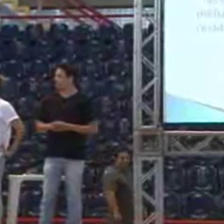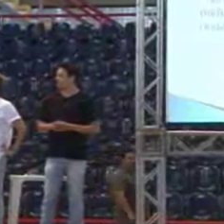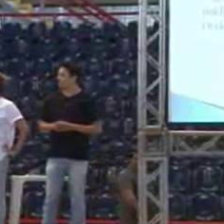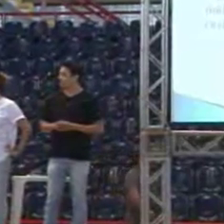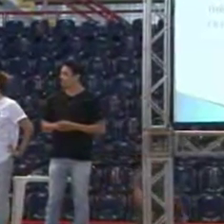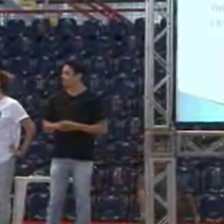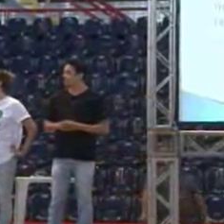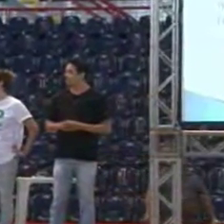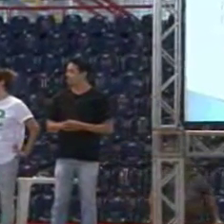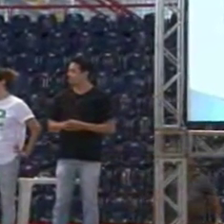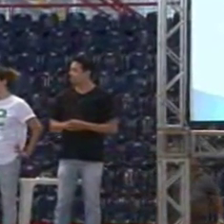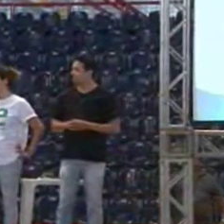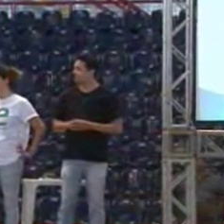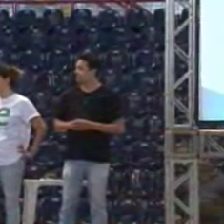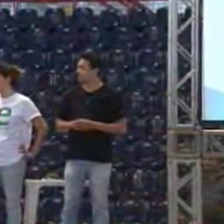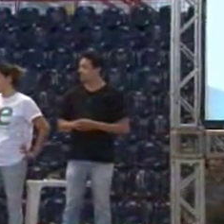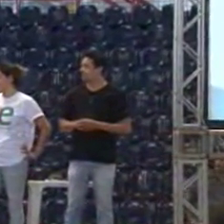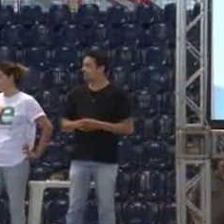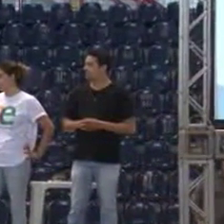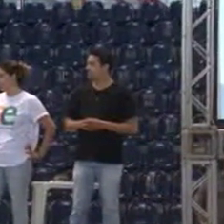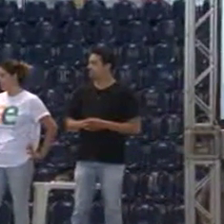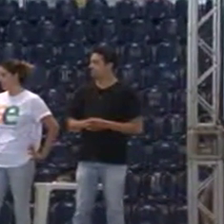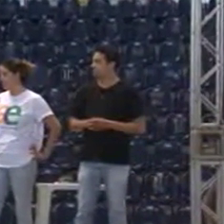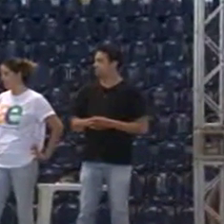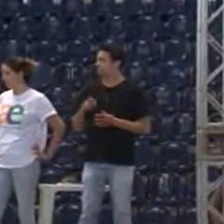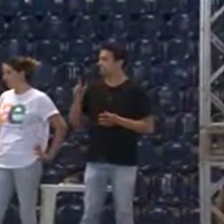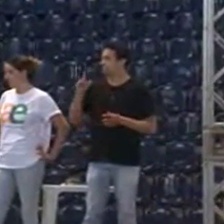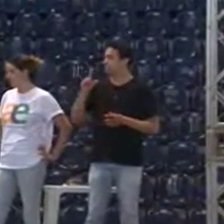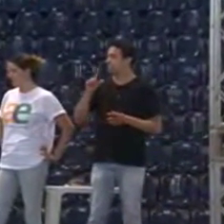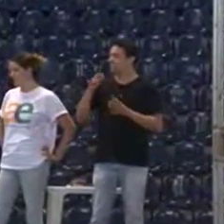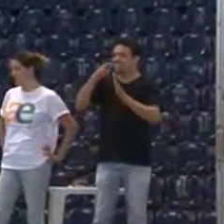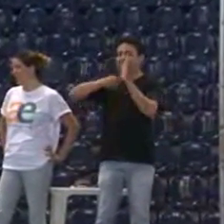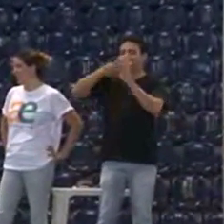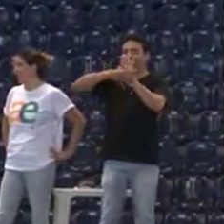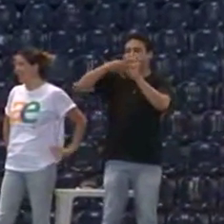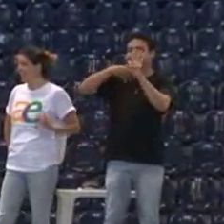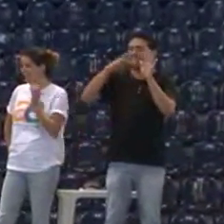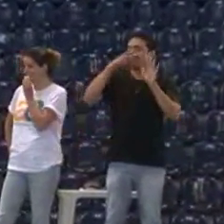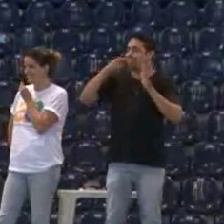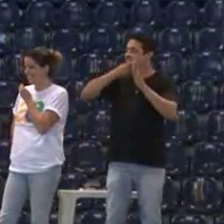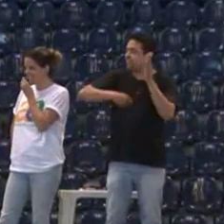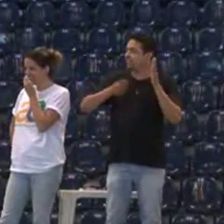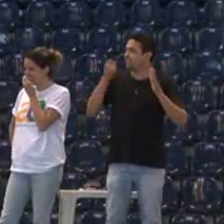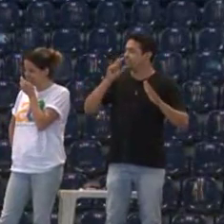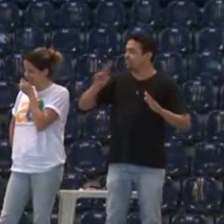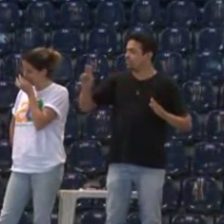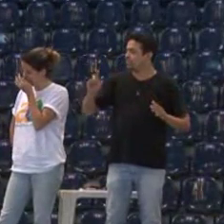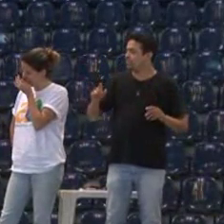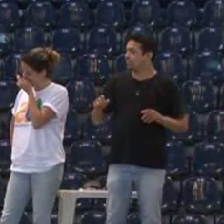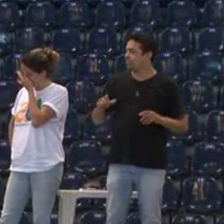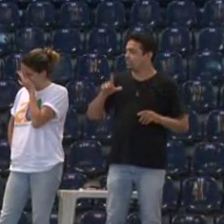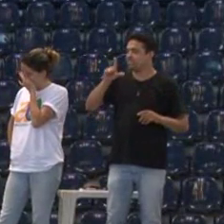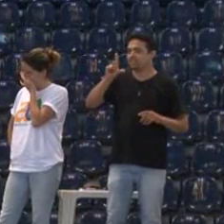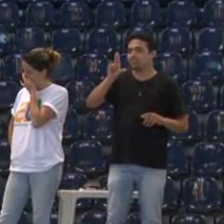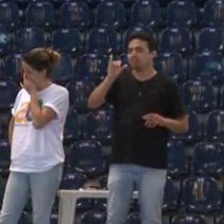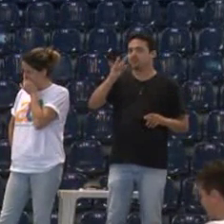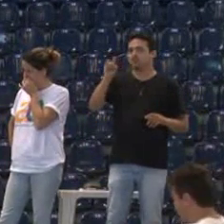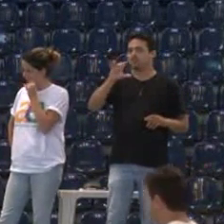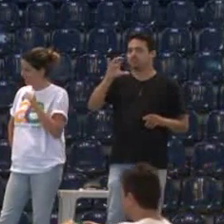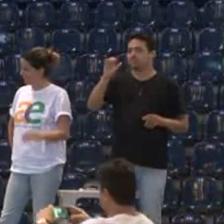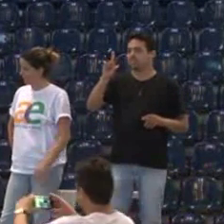admito di pode pode ser bem devagar que só não parece uma redação dois calos